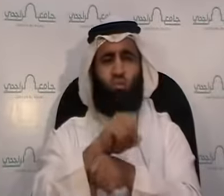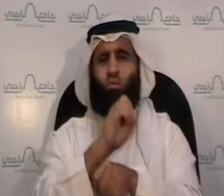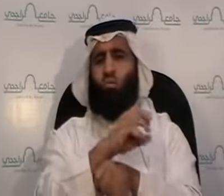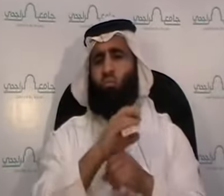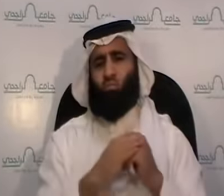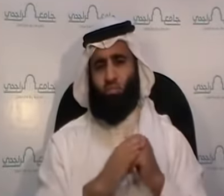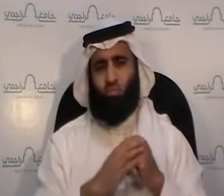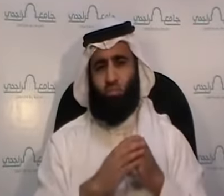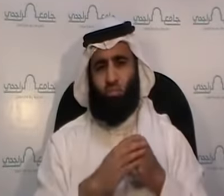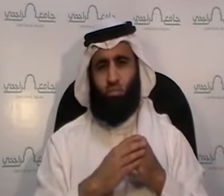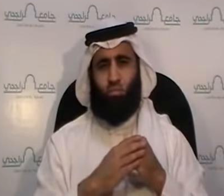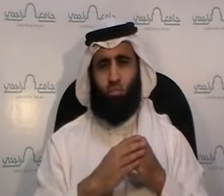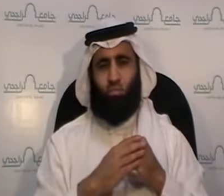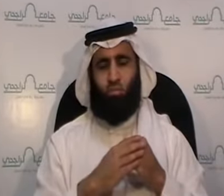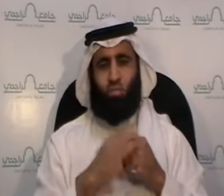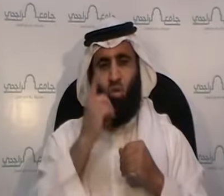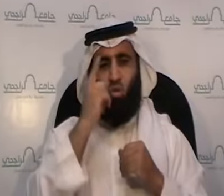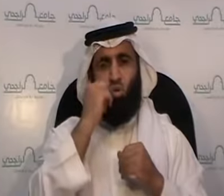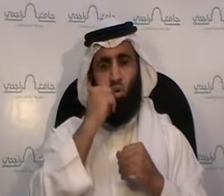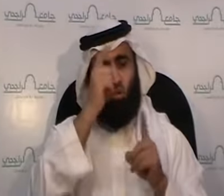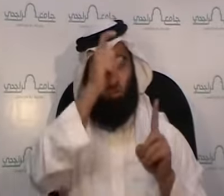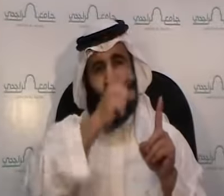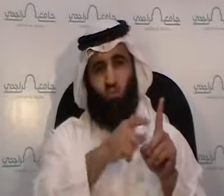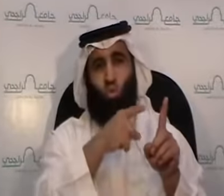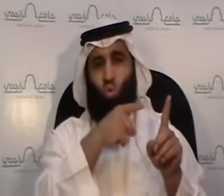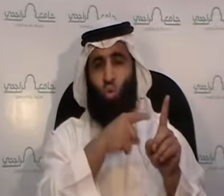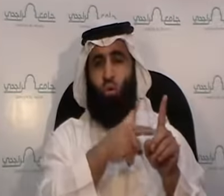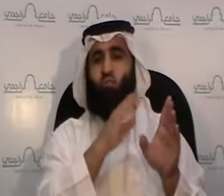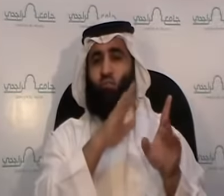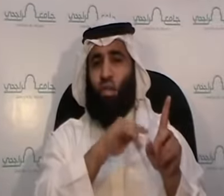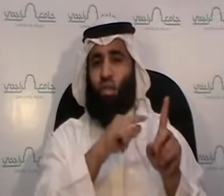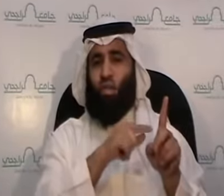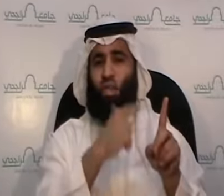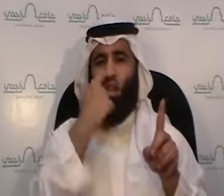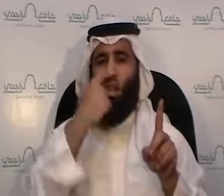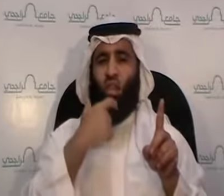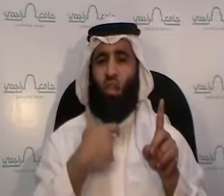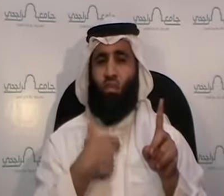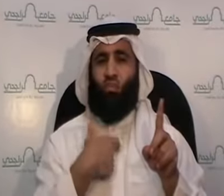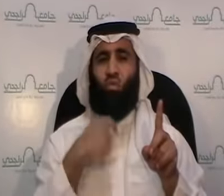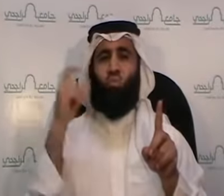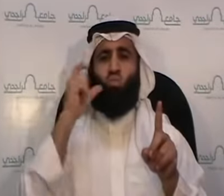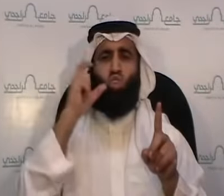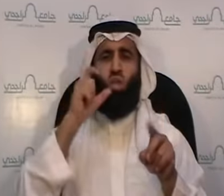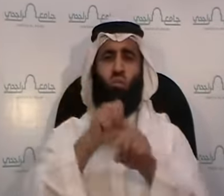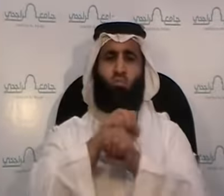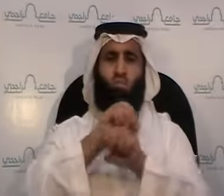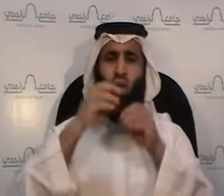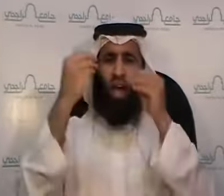هذا شأنه وتلك حالته؟ ما الذي تحمله نفسه لإخوانه المسلمين؟ وهل له أن يعرف